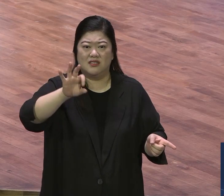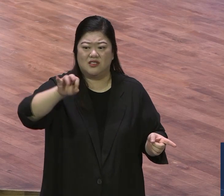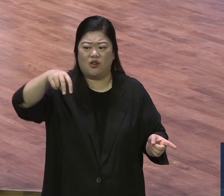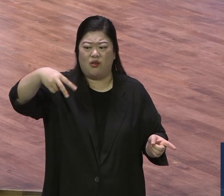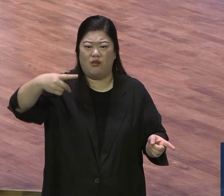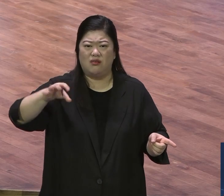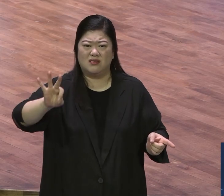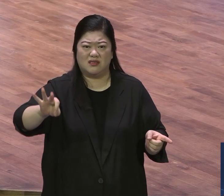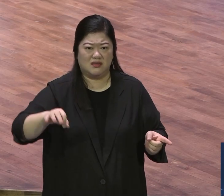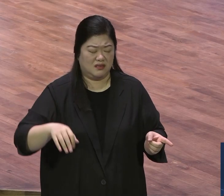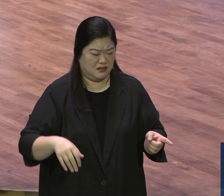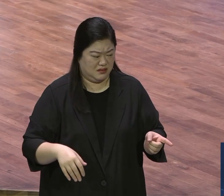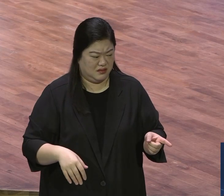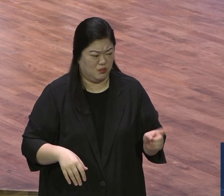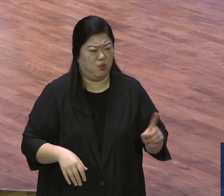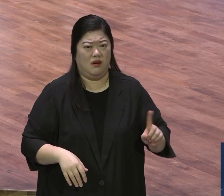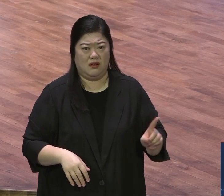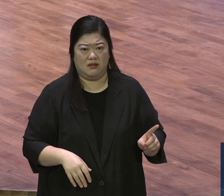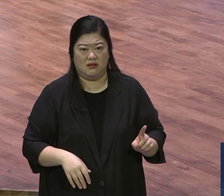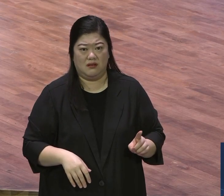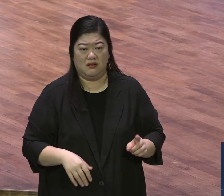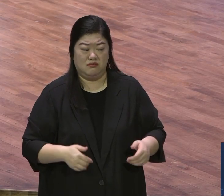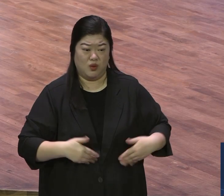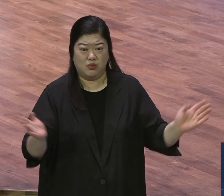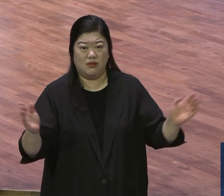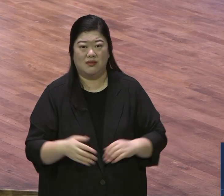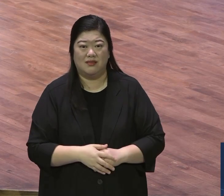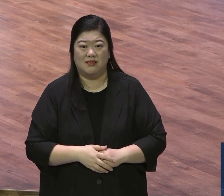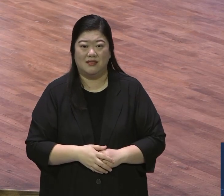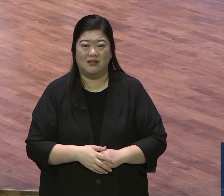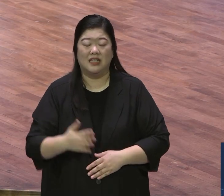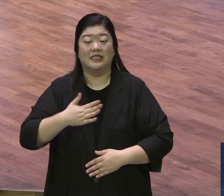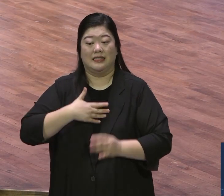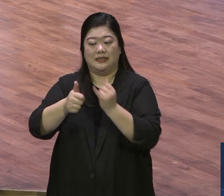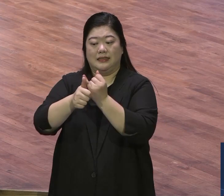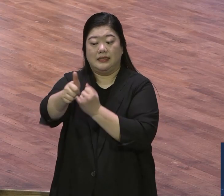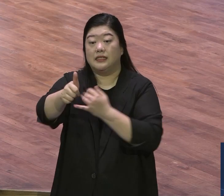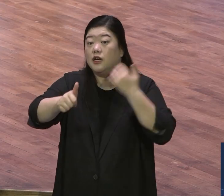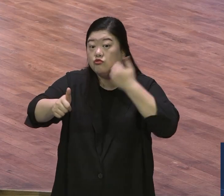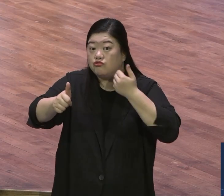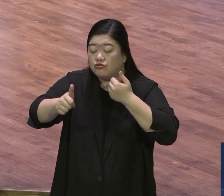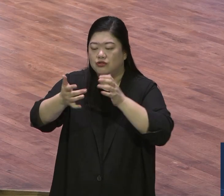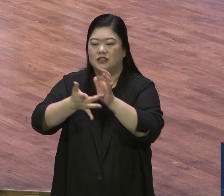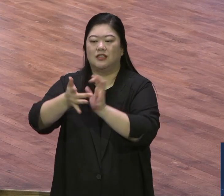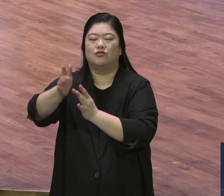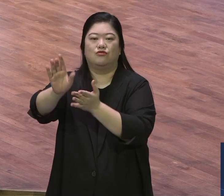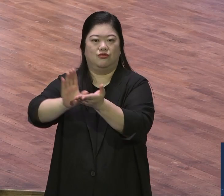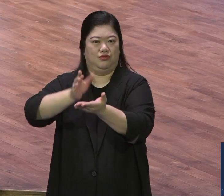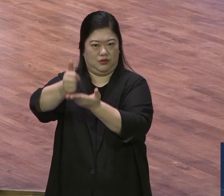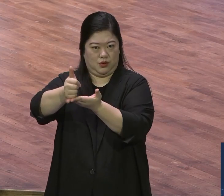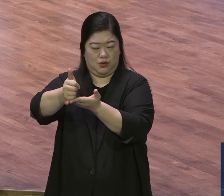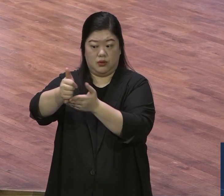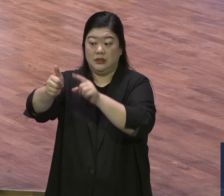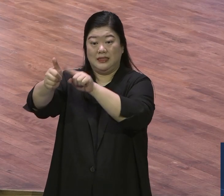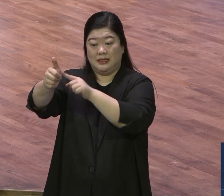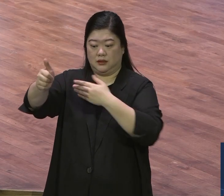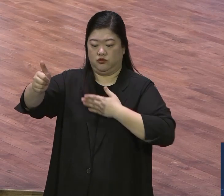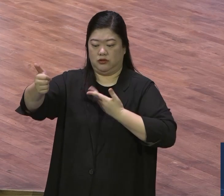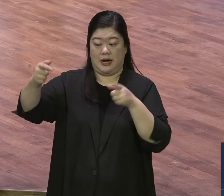우리의 영적 신랑은 예수 그리스도입니다. 예수 그리스도와 함께 사는 사람은요